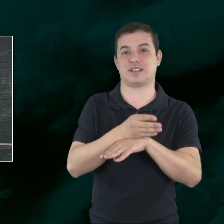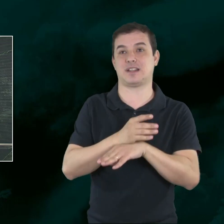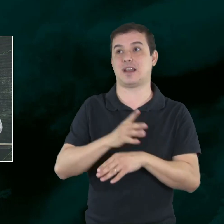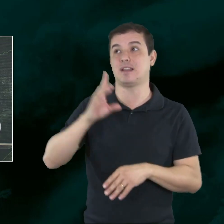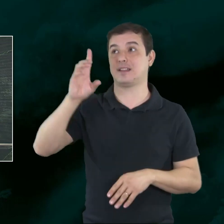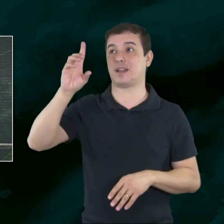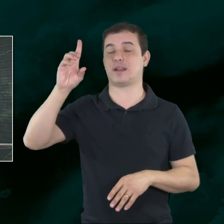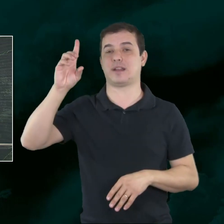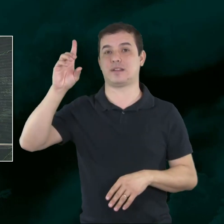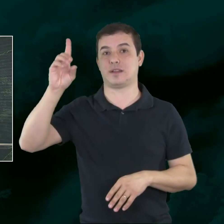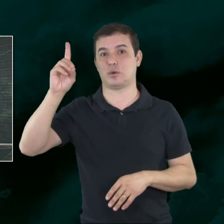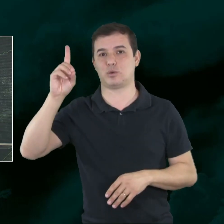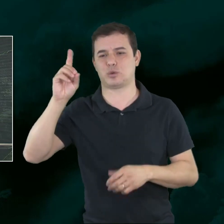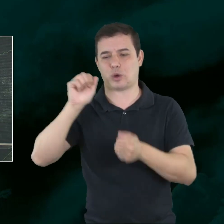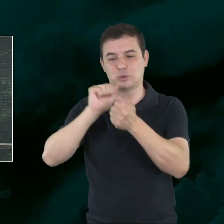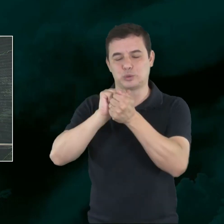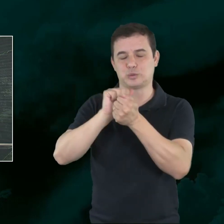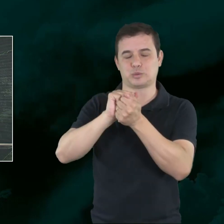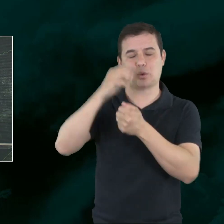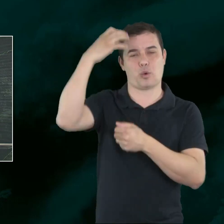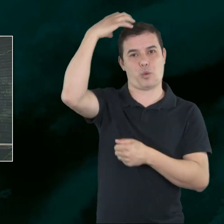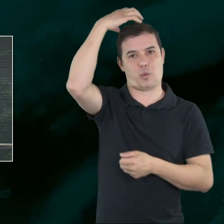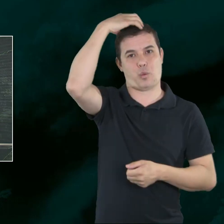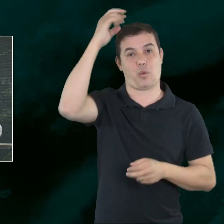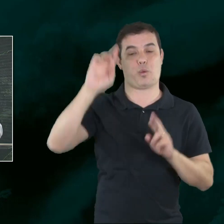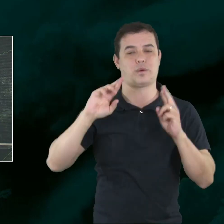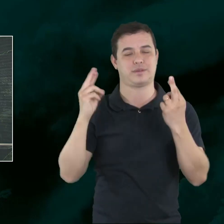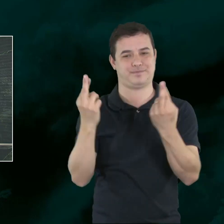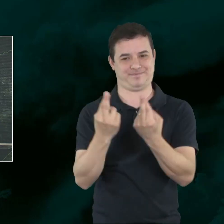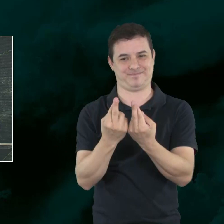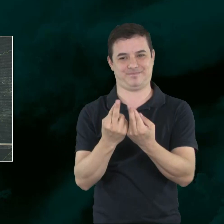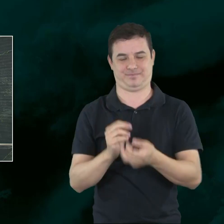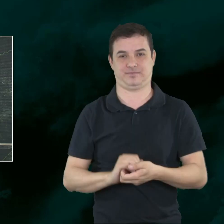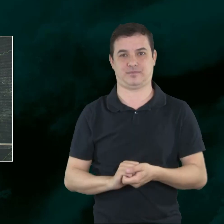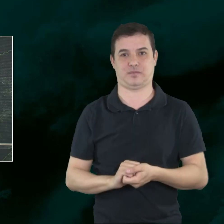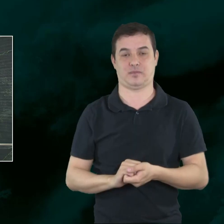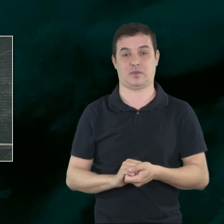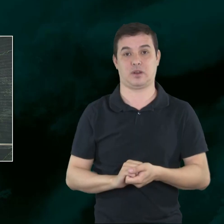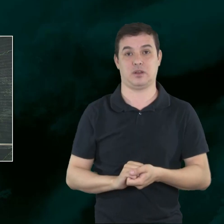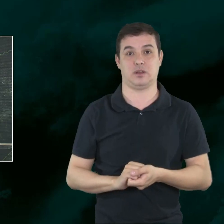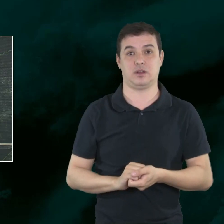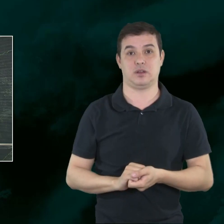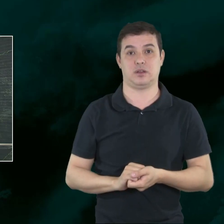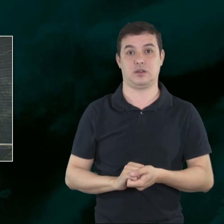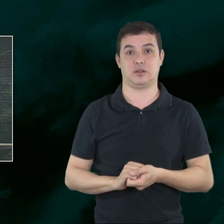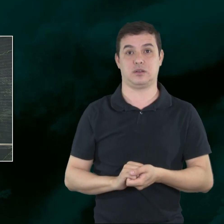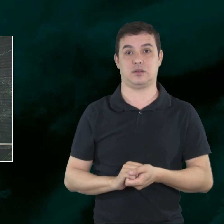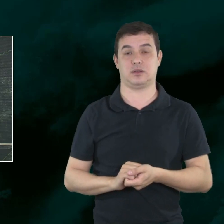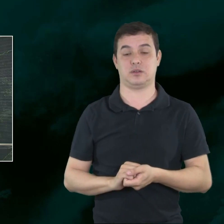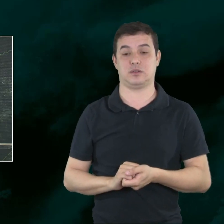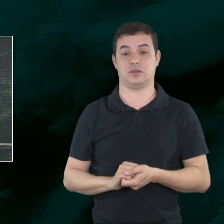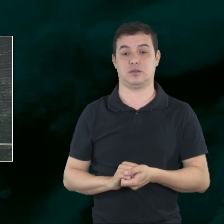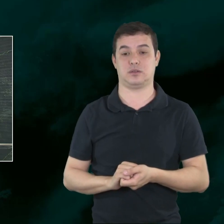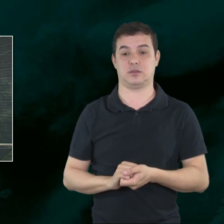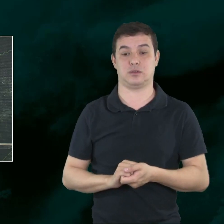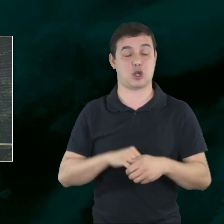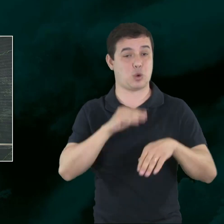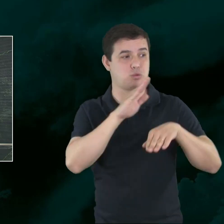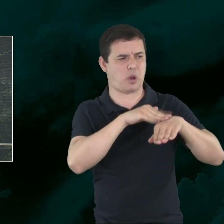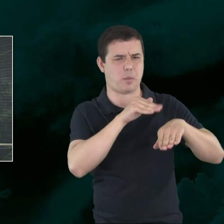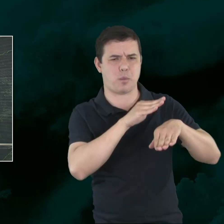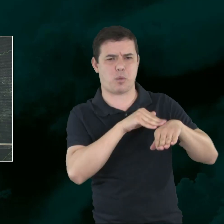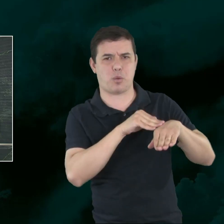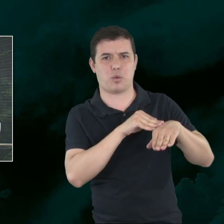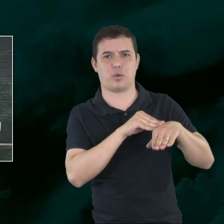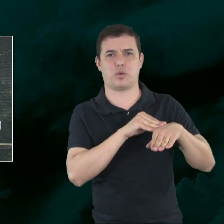e formou, né, uma autoridade das trevas, uma autoridade paralela à de